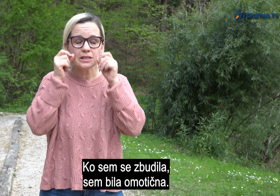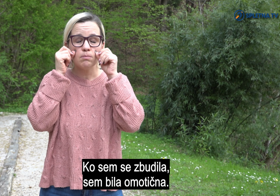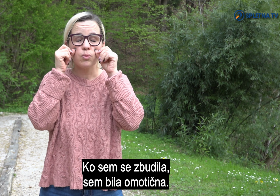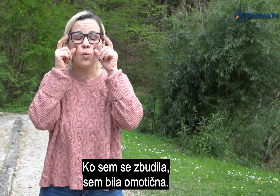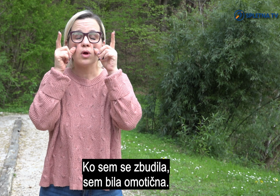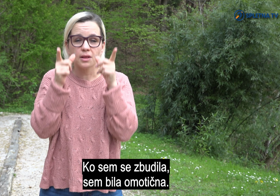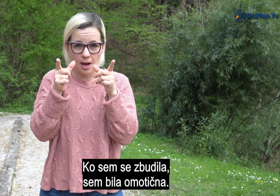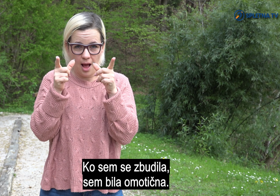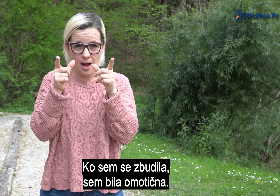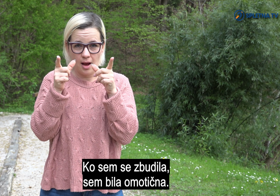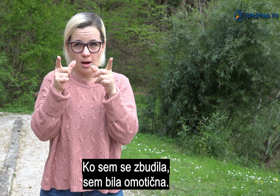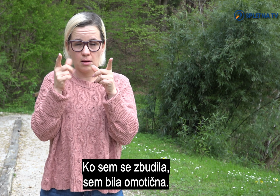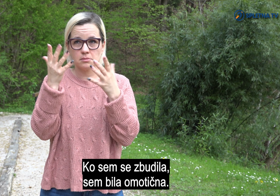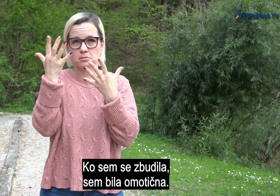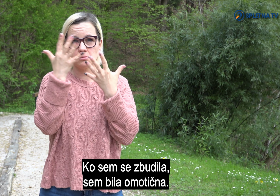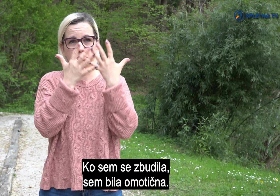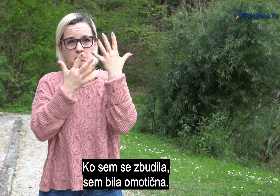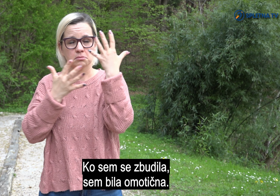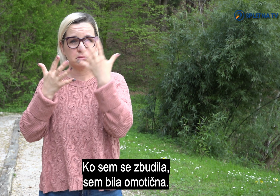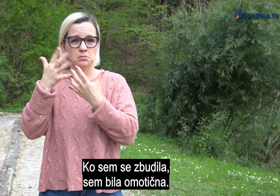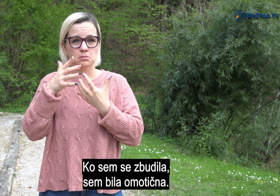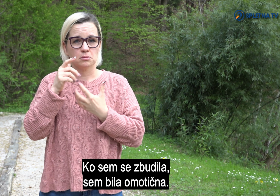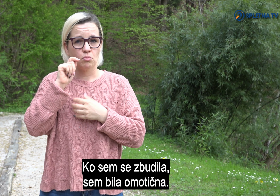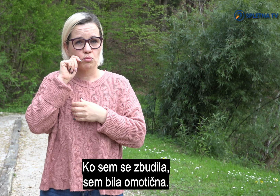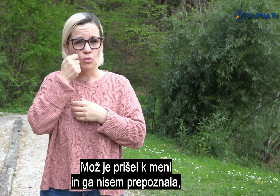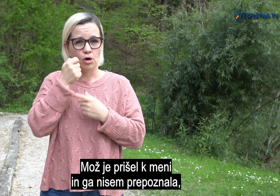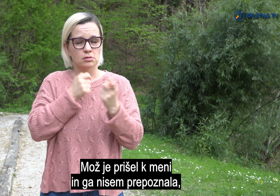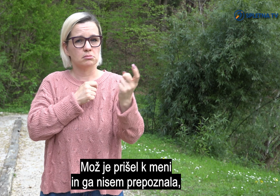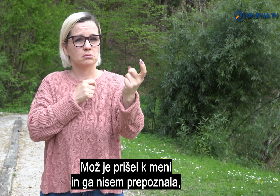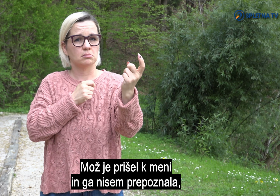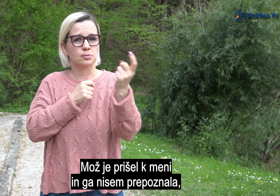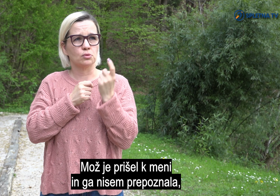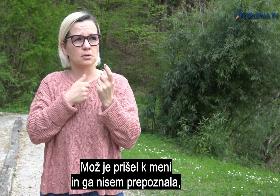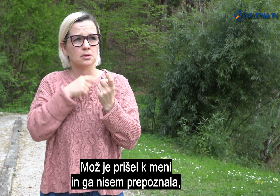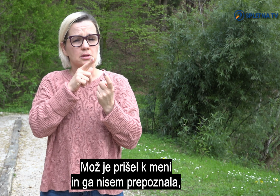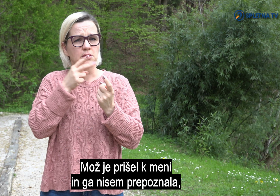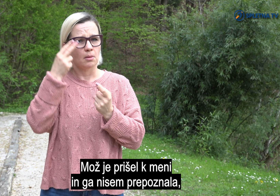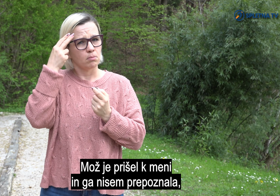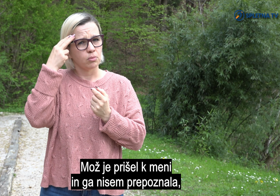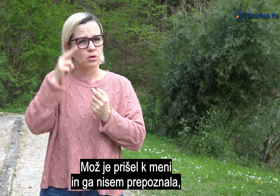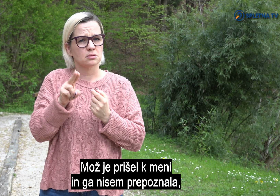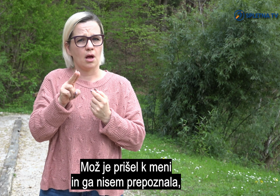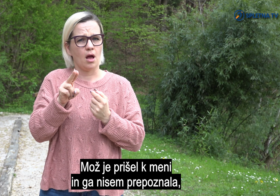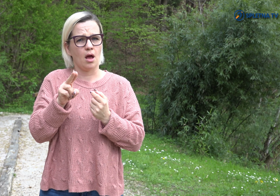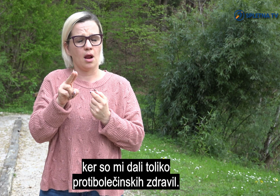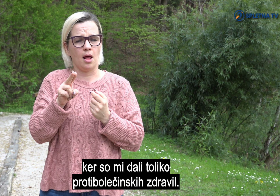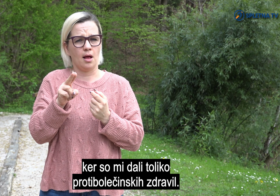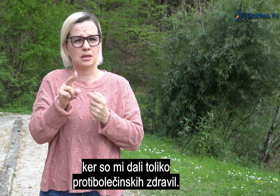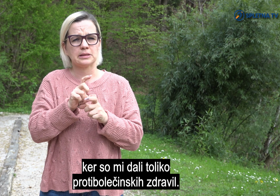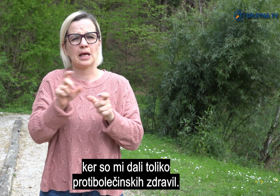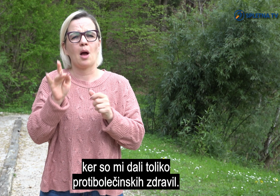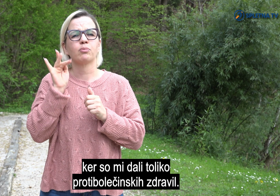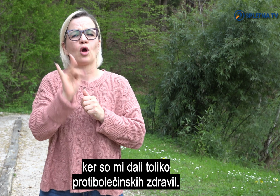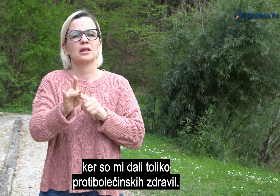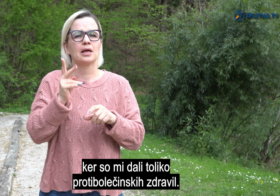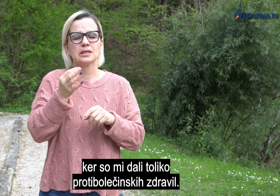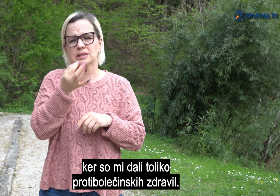Ko sem se zbudila, sem bila omotična. Mož je prišel k meni in ga nisem prepoznala, ker so mi dali